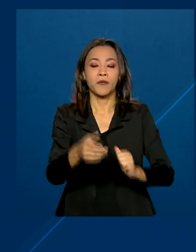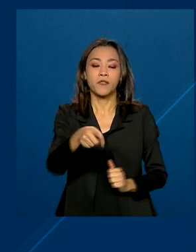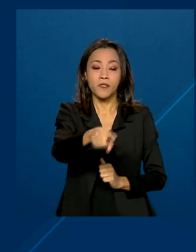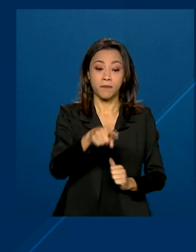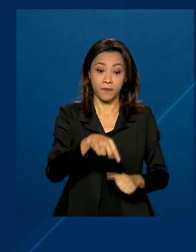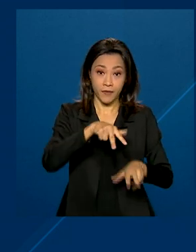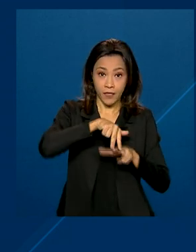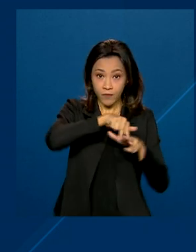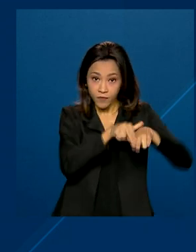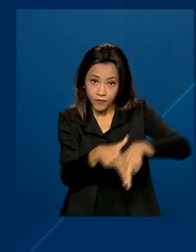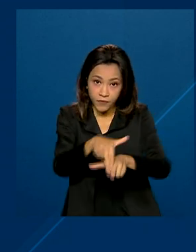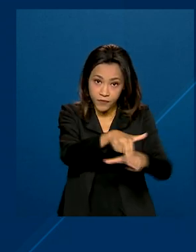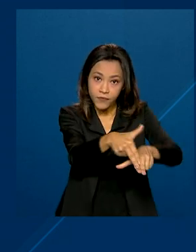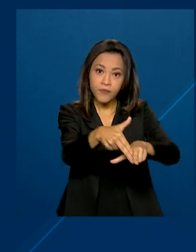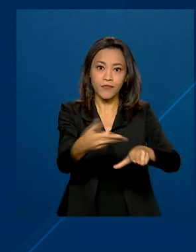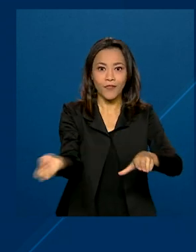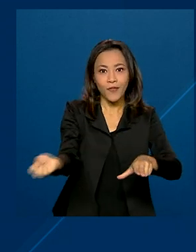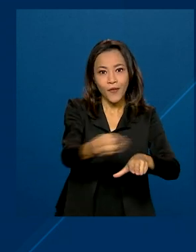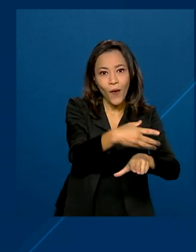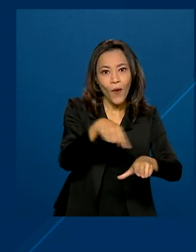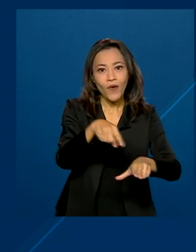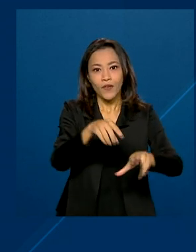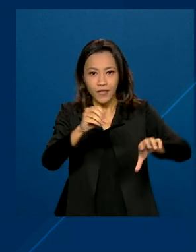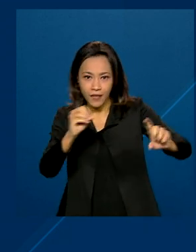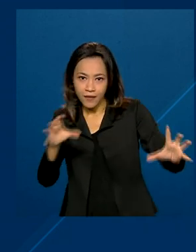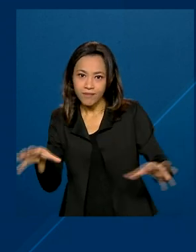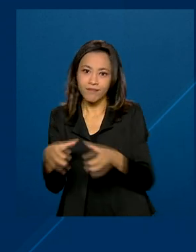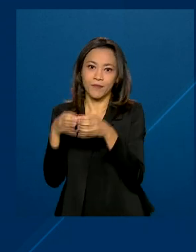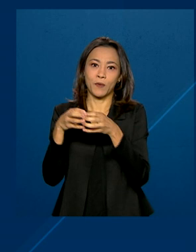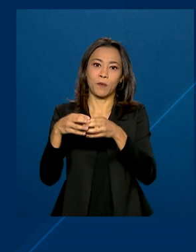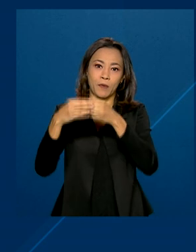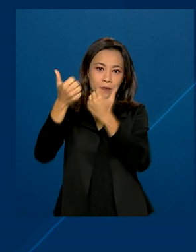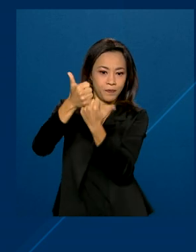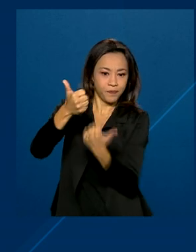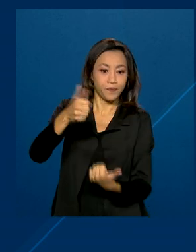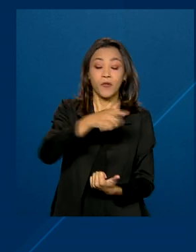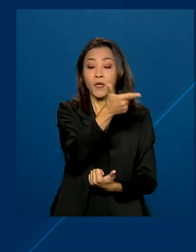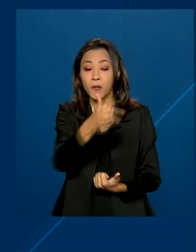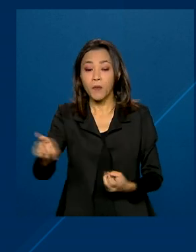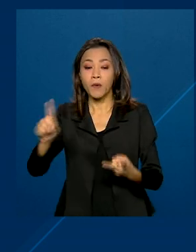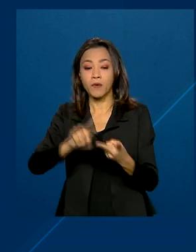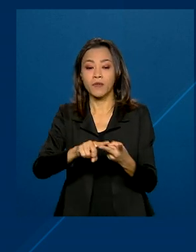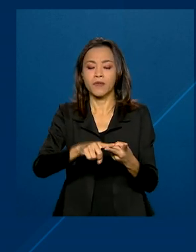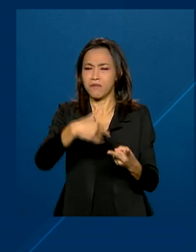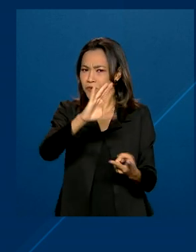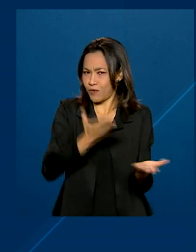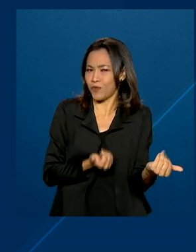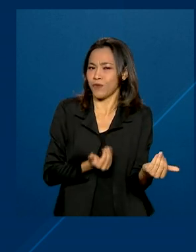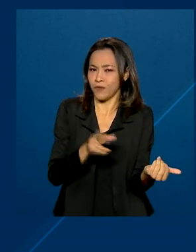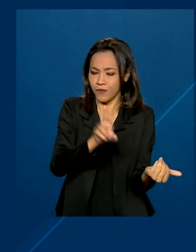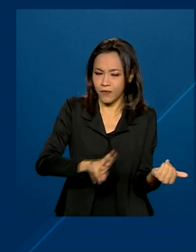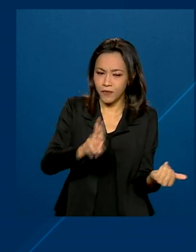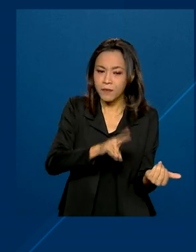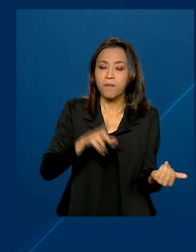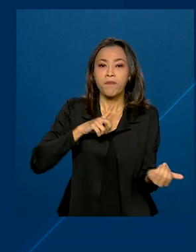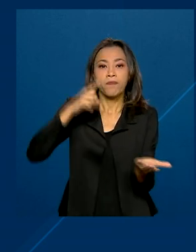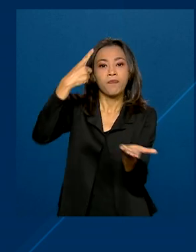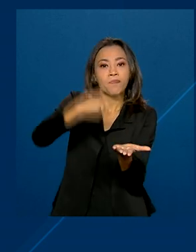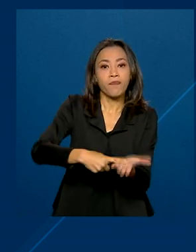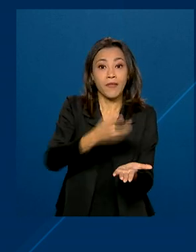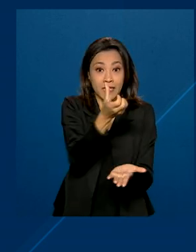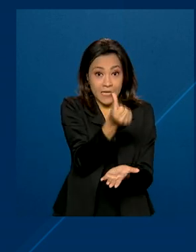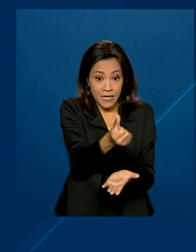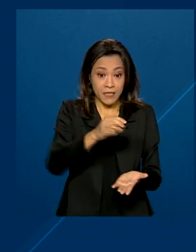está o skate modalidade nova nos Jogos Olímpicos e a segunda mais praticada entre jovem o acordo prevê mais